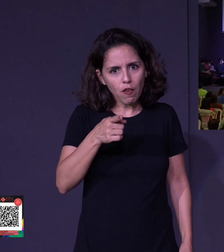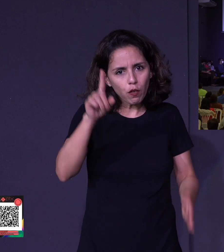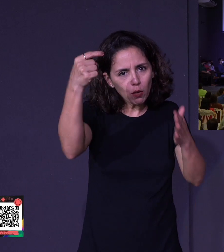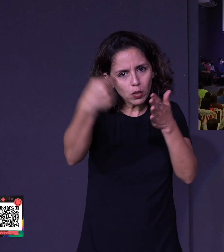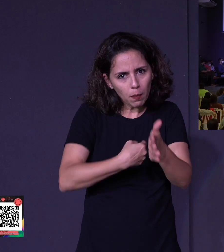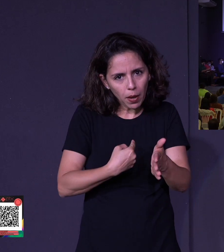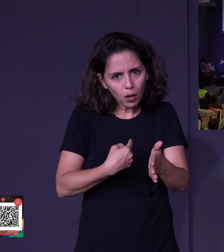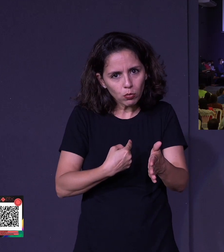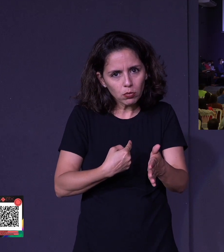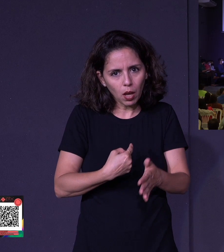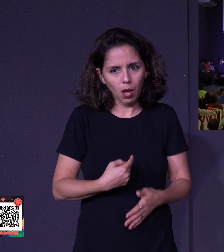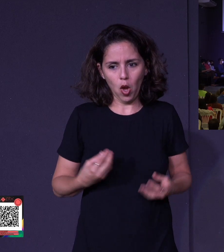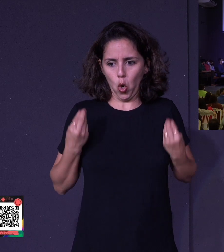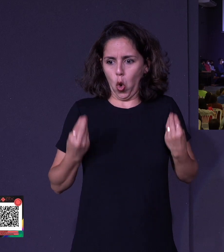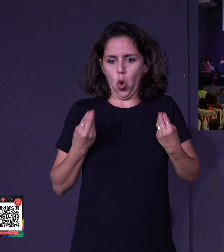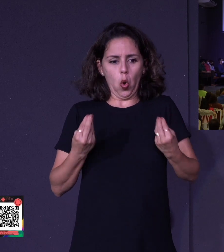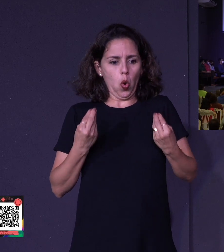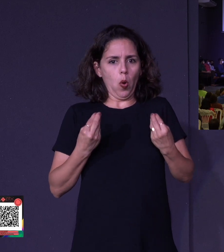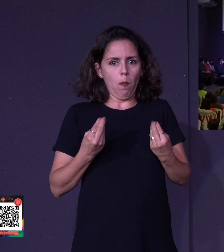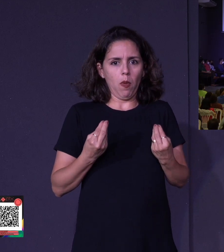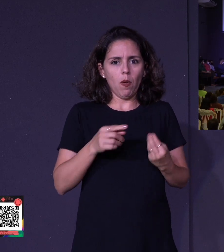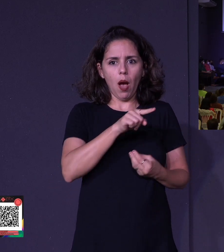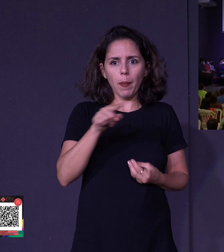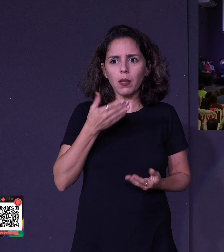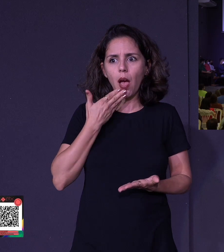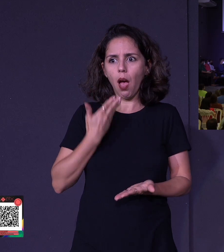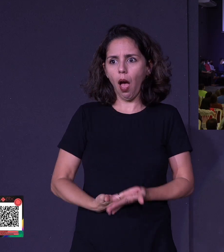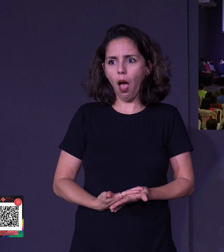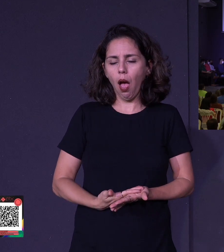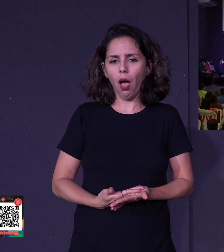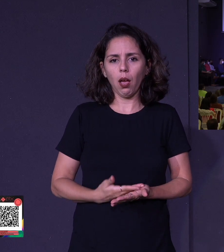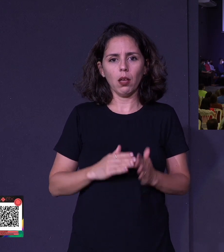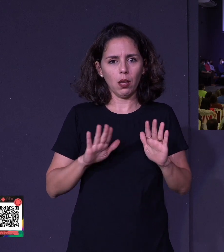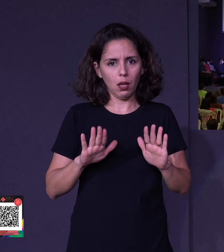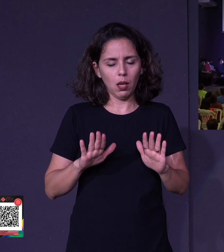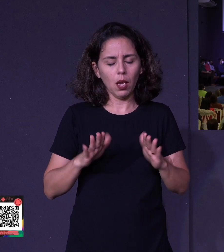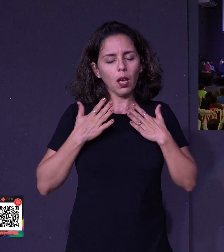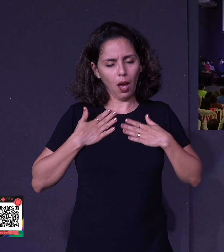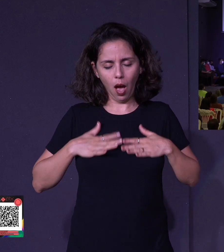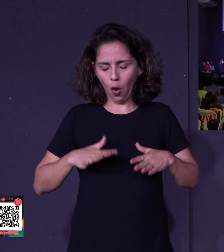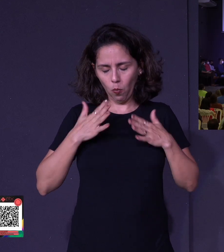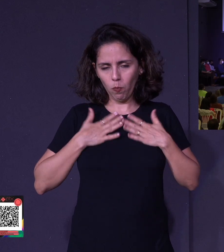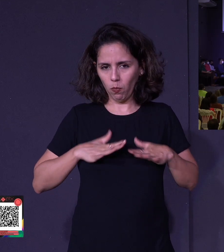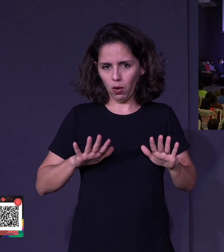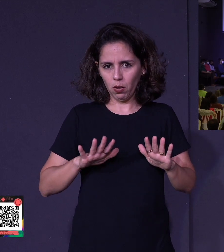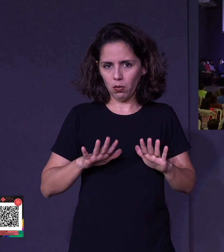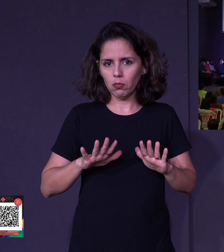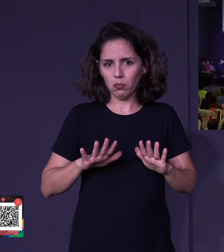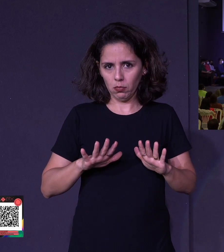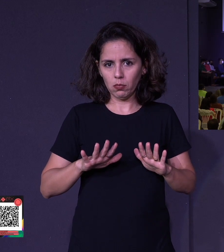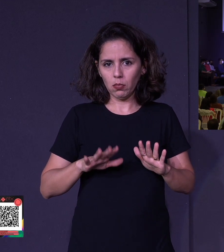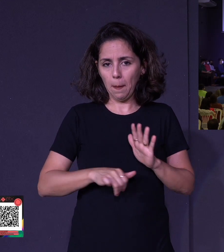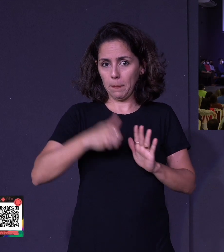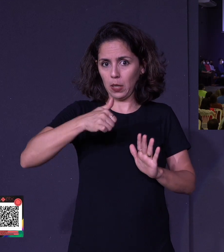Bota ou não bota? Tem gente escandalizada comigo. Mas eu prefiro o diálogo. Agora, se quiser testar